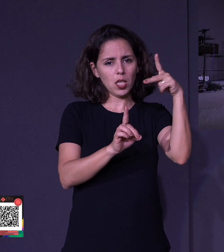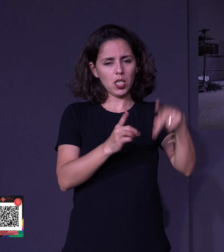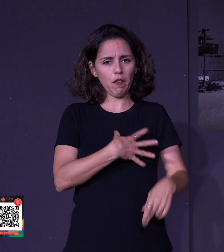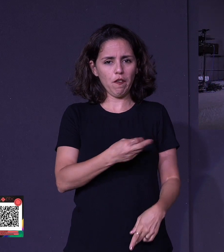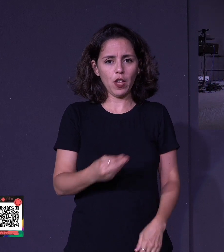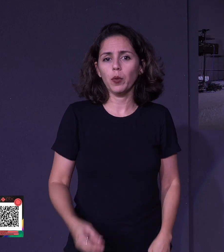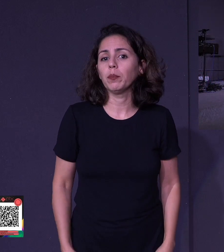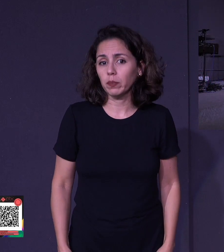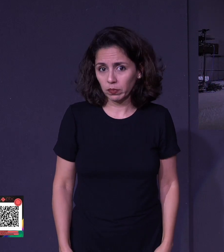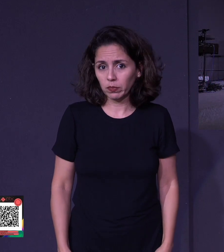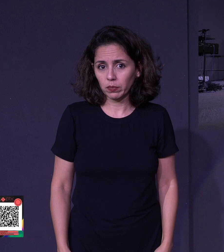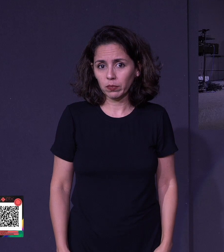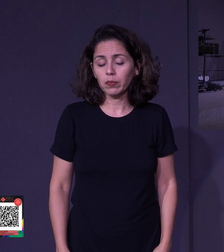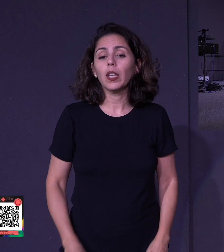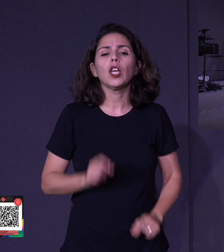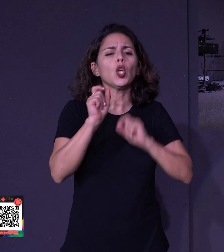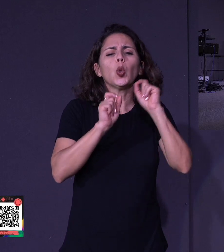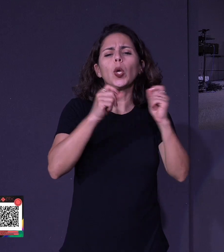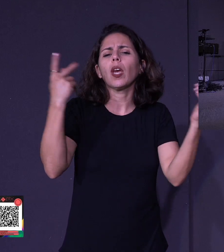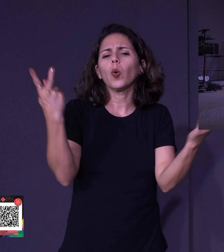Como é que termina Provérbios 1:33?